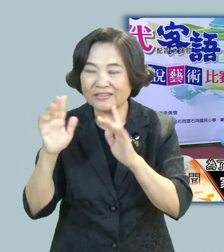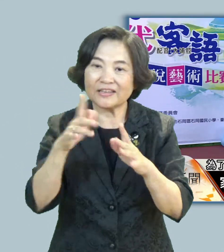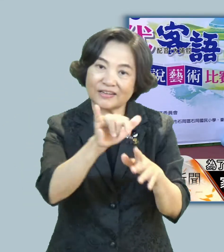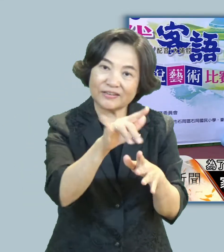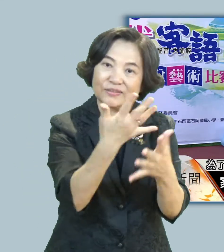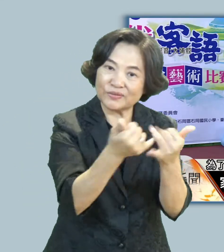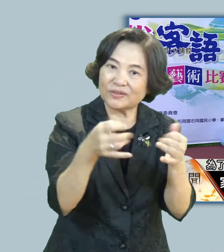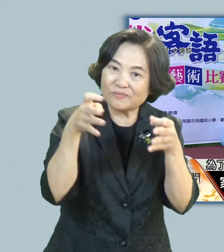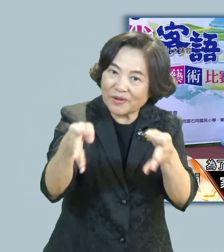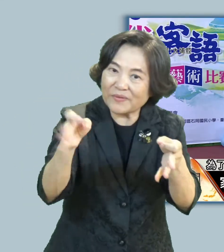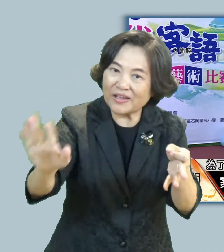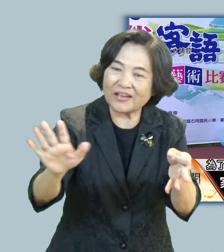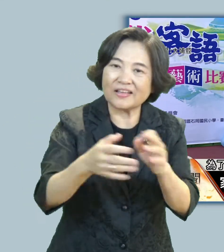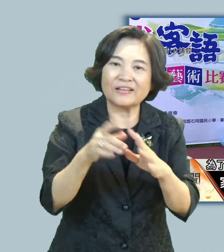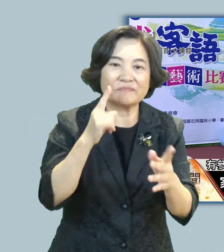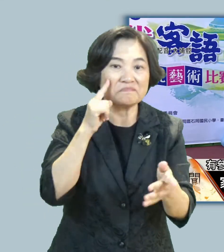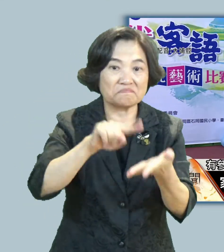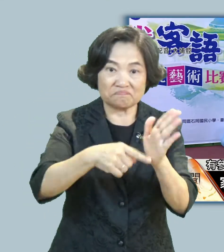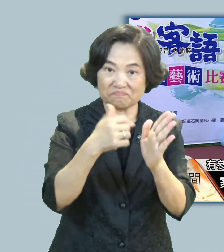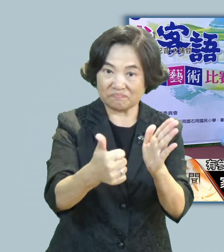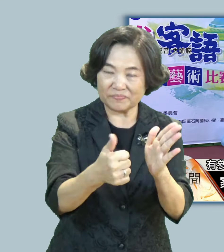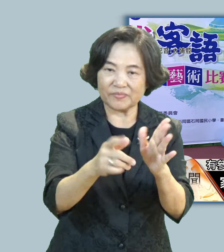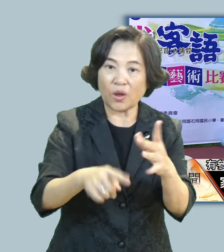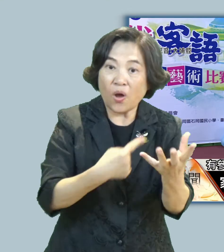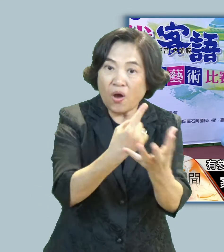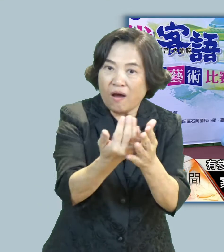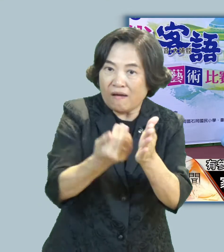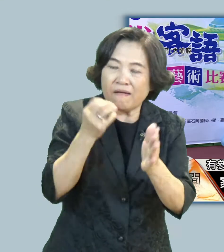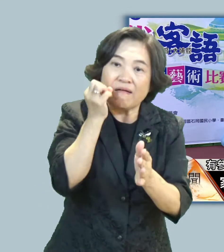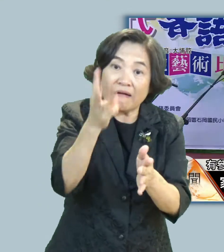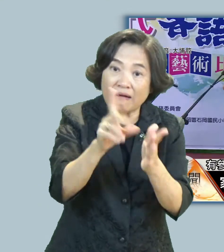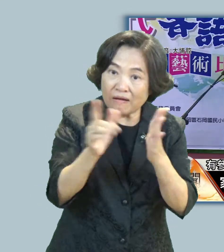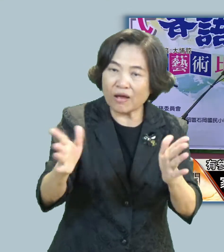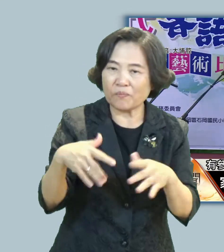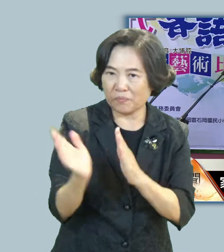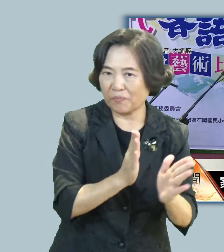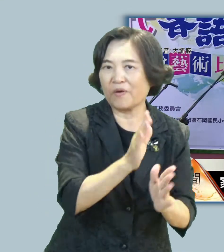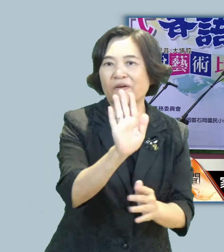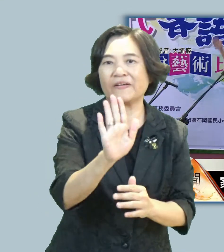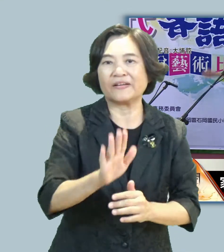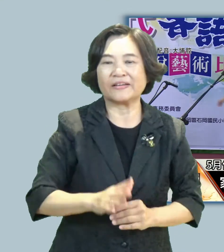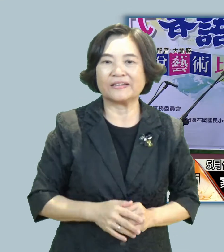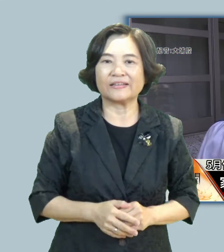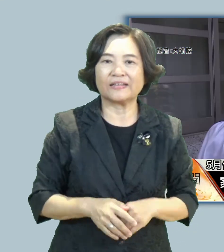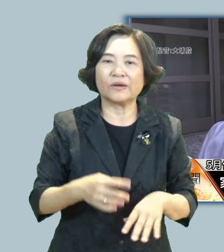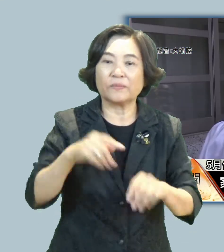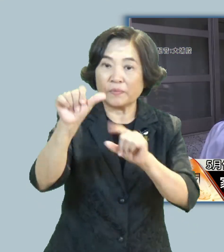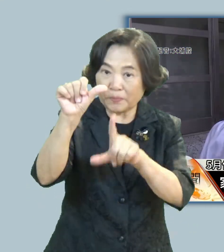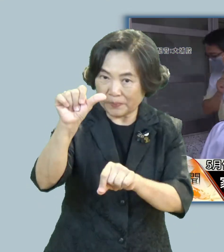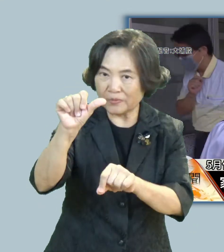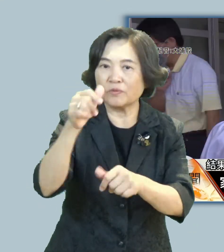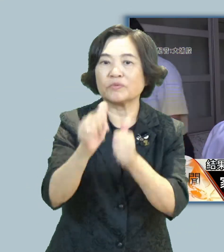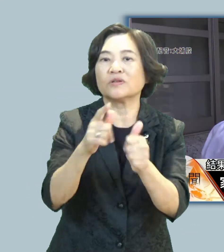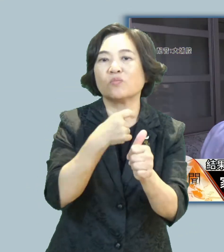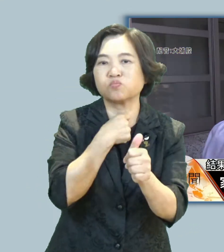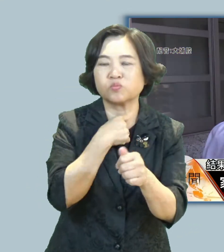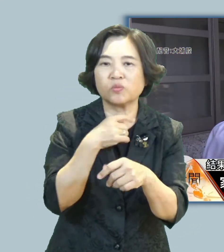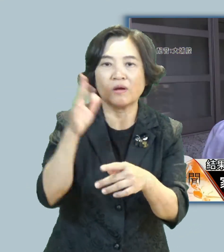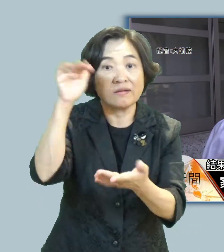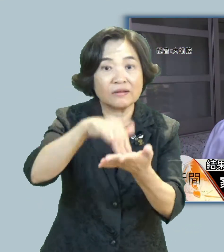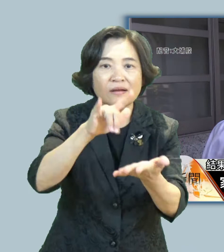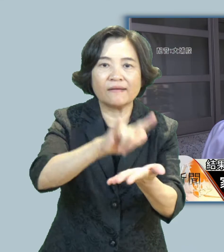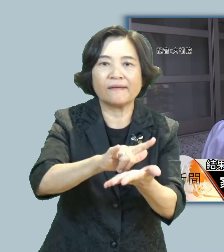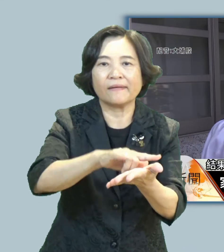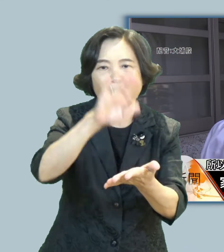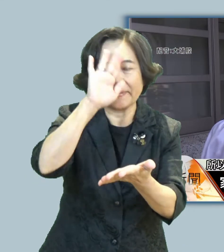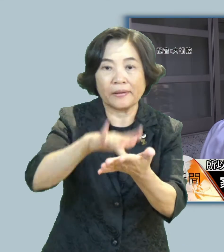加，为到时如何嘅表现，要趁细只含用皮三明治嘅时间准备。 五月份都有比赛，啊，结果都因为疫情的